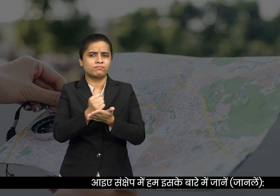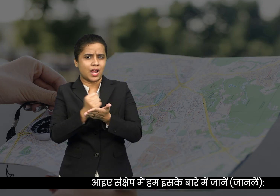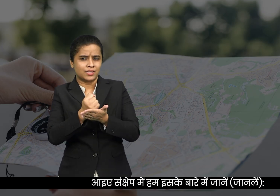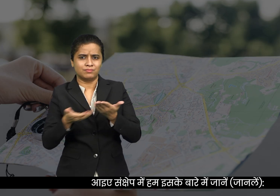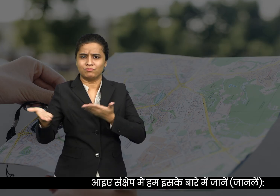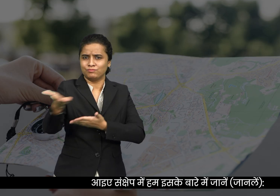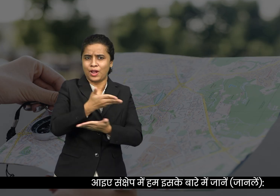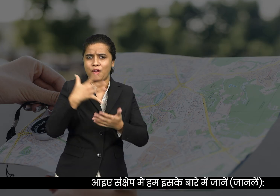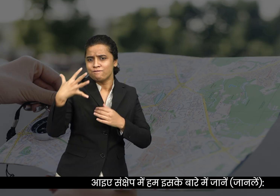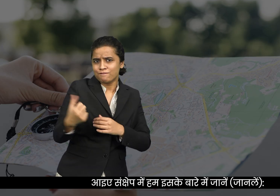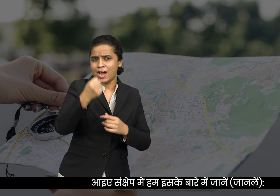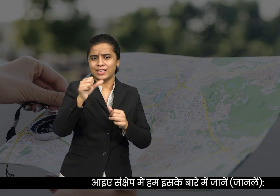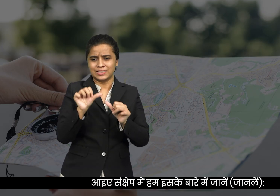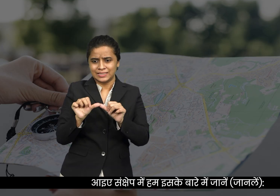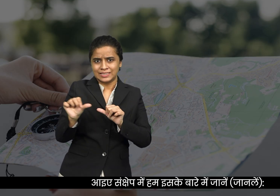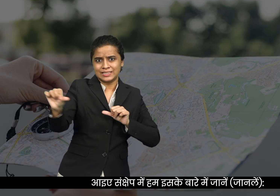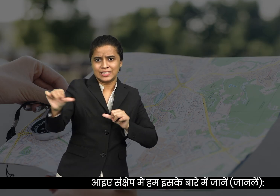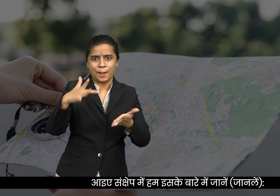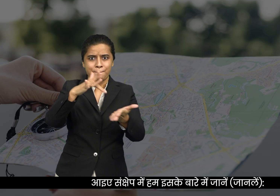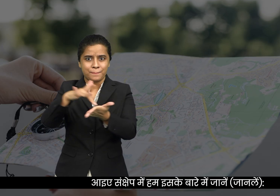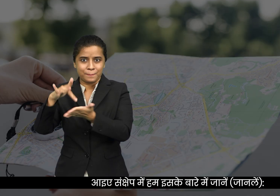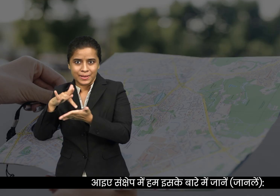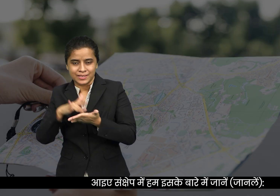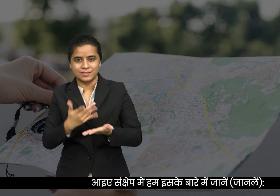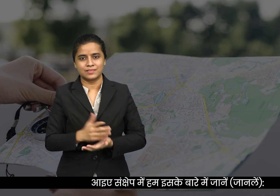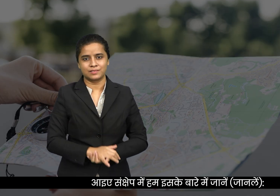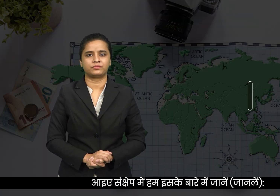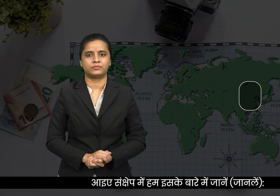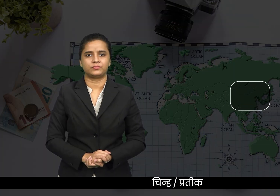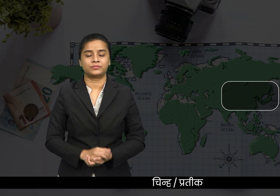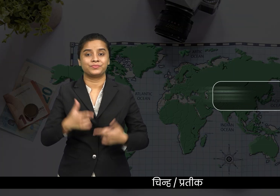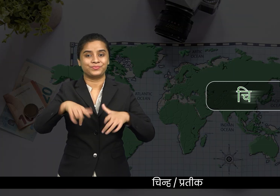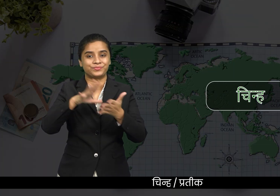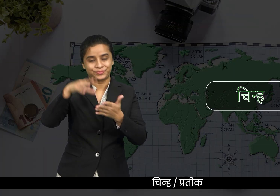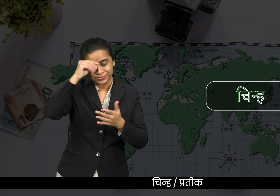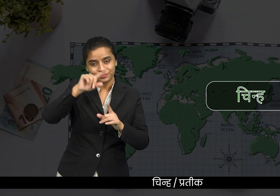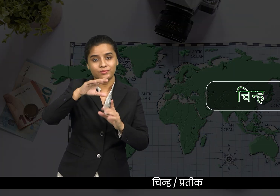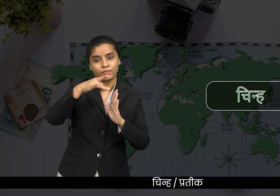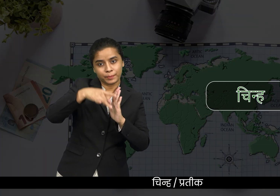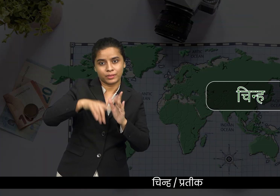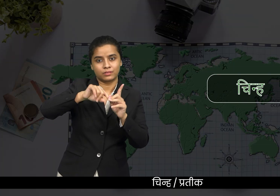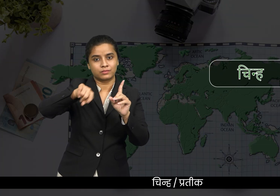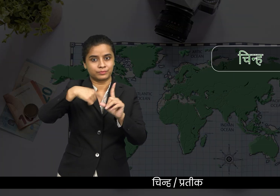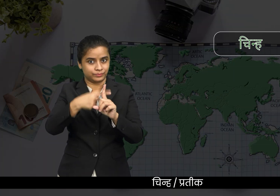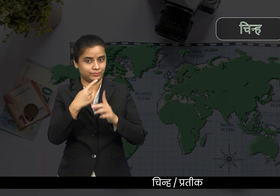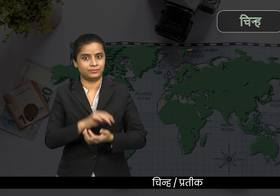आइए संक्षेप में हम इसके बारे में जानें। पहला, चिन्ह या प्रतीक।